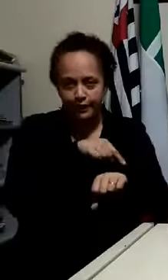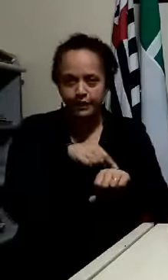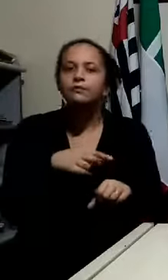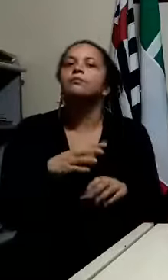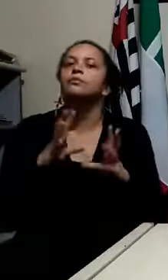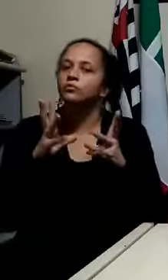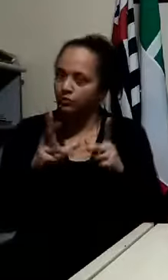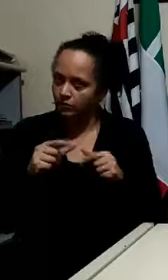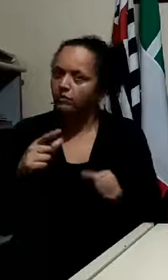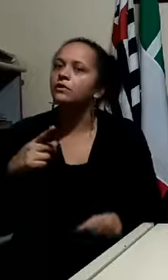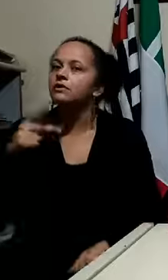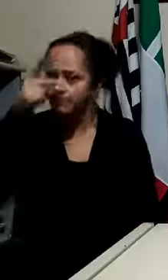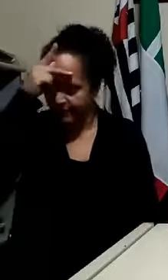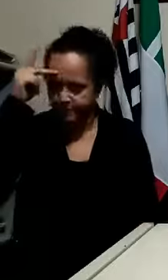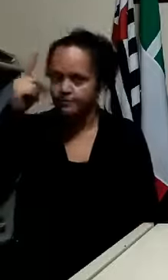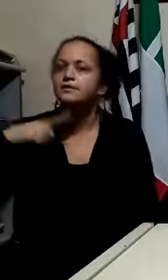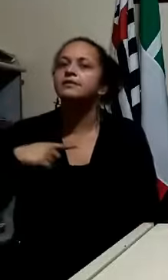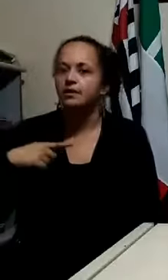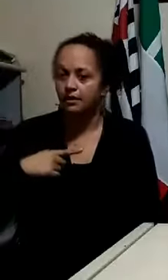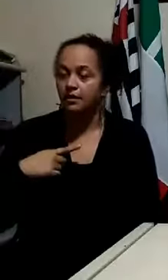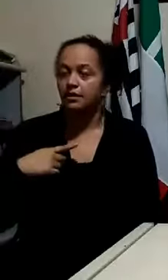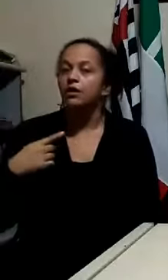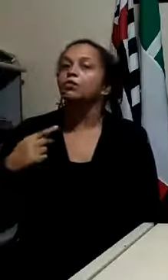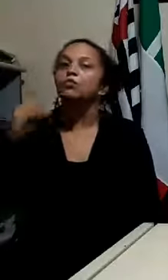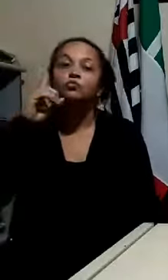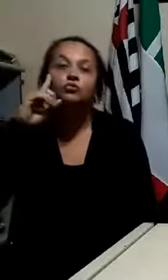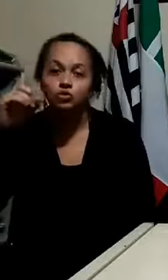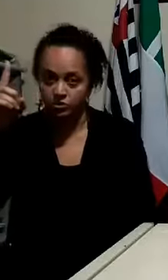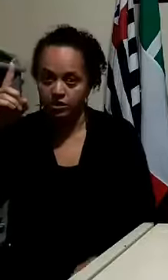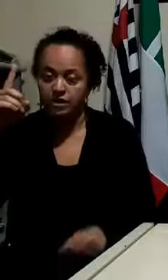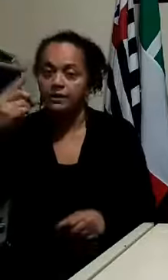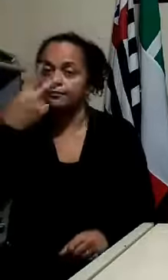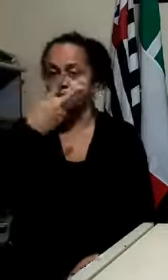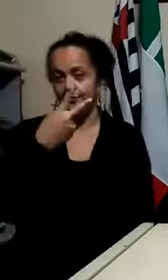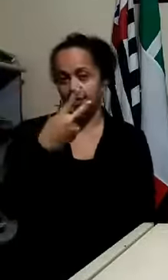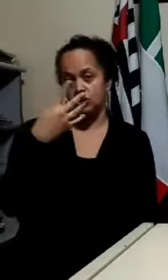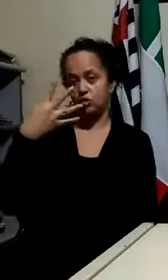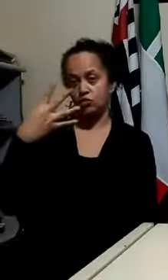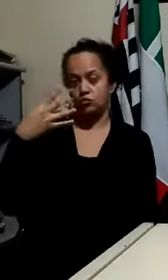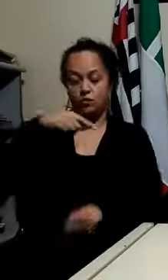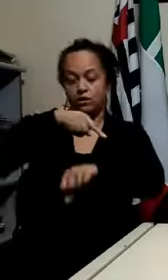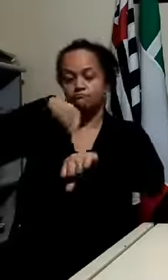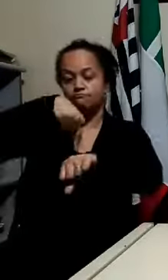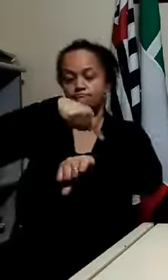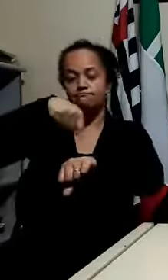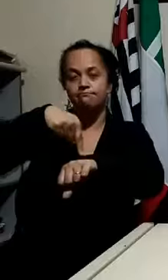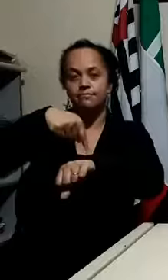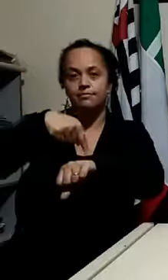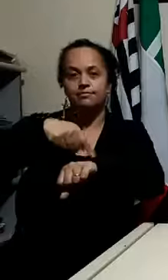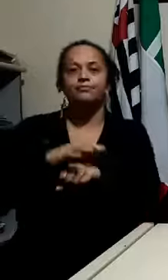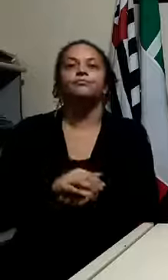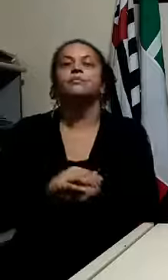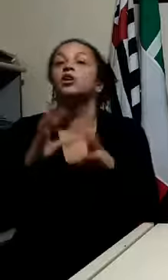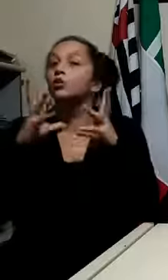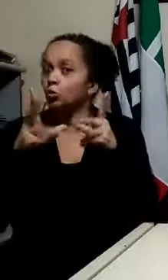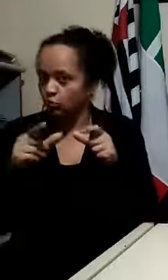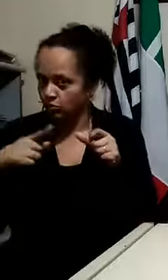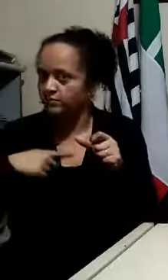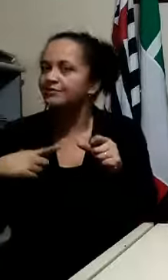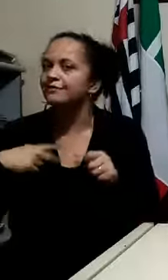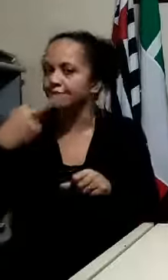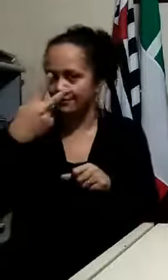horas. Né? Ninguém tem 25 horas e nem 23 horas. É 24 horas para todos. Por isso que a Bíblia diz,